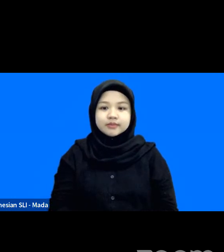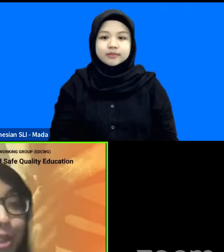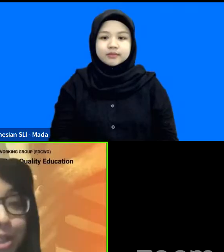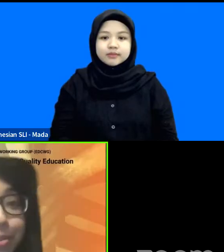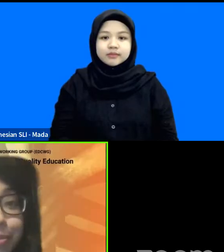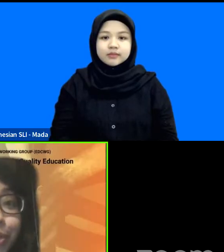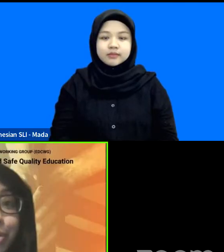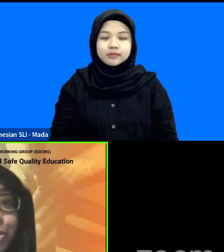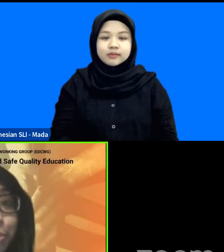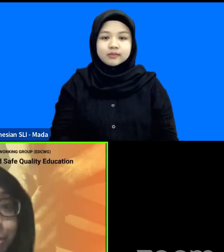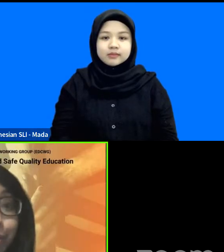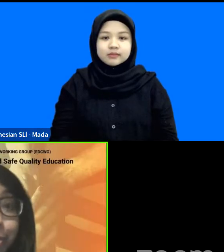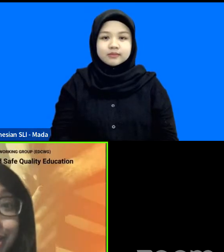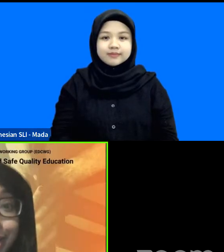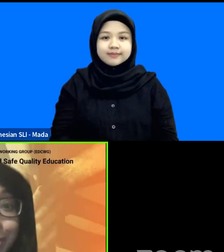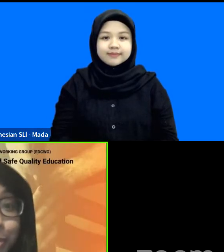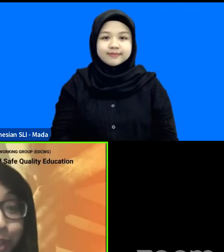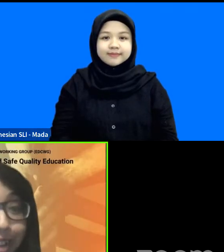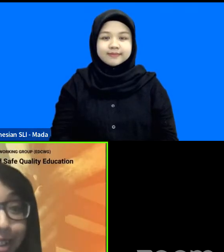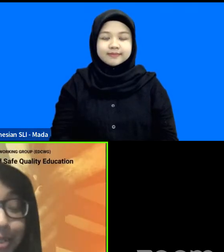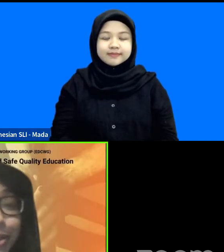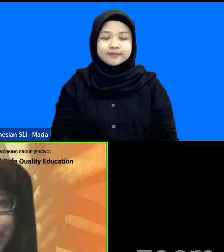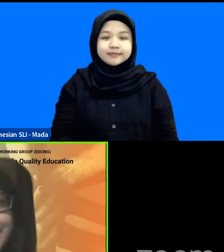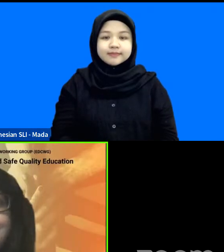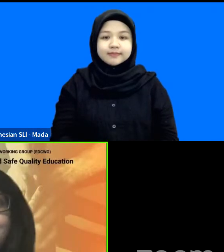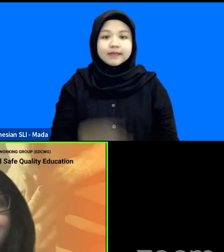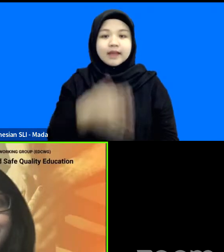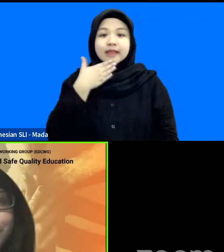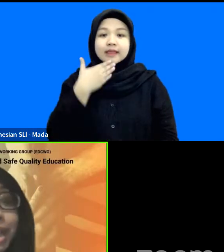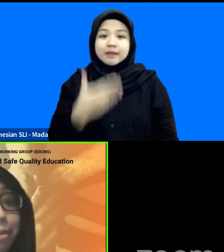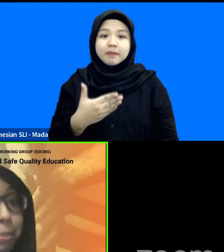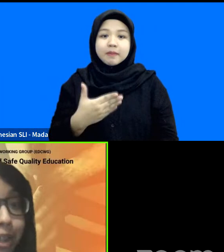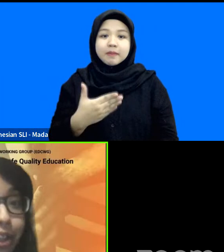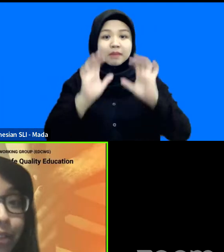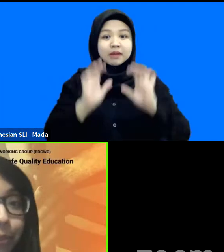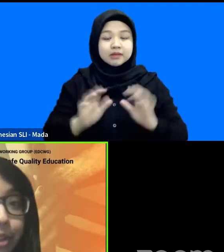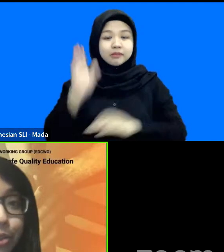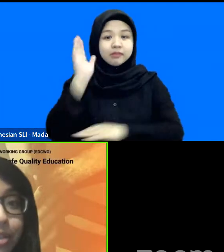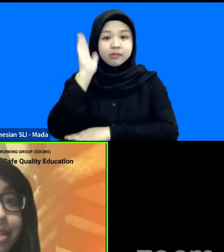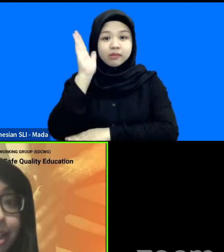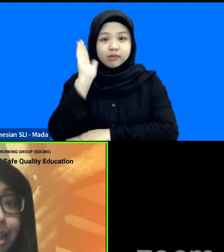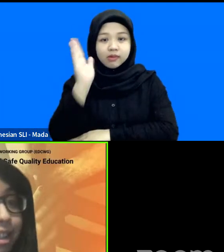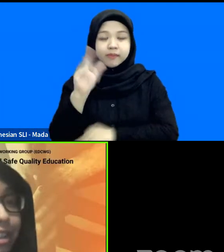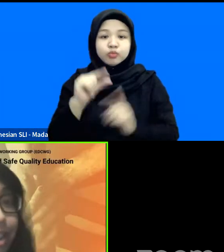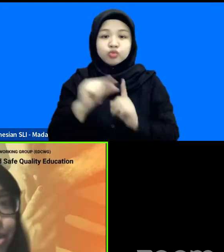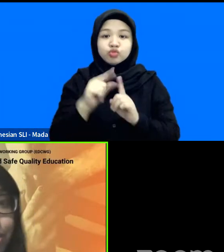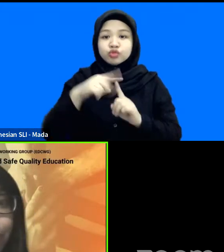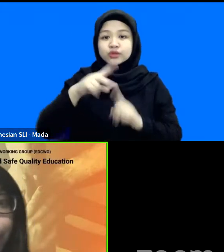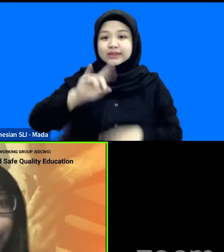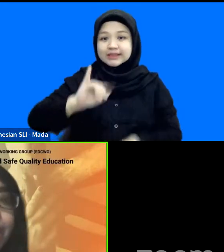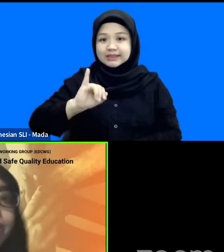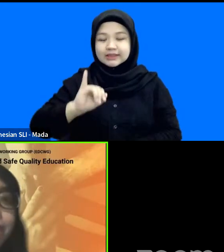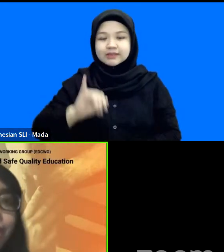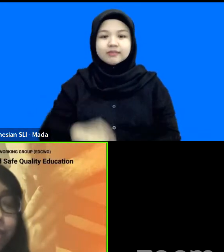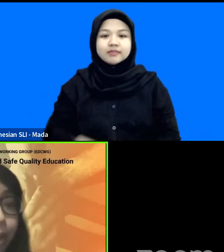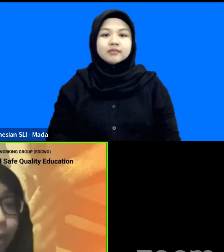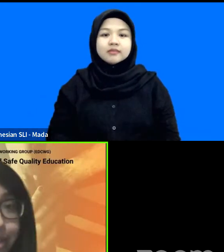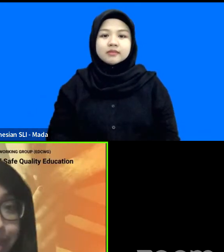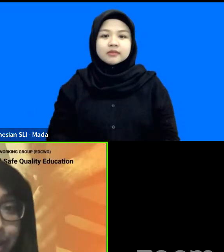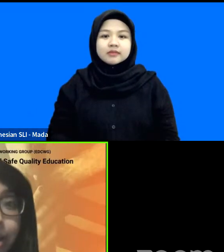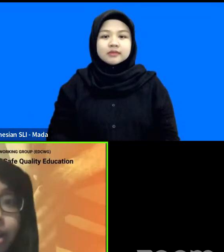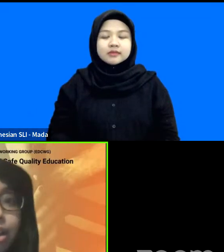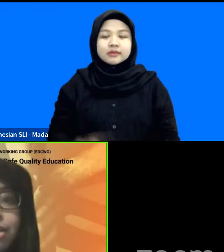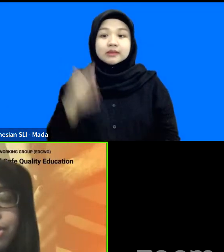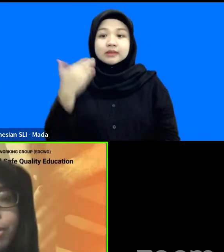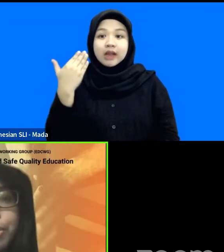Thank you very much for your super powerful message, Putri. So I just would like to recap a bit of what you just said in English for the benefit of the